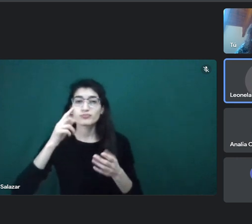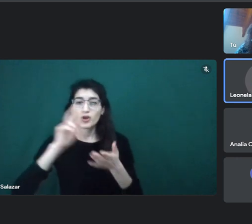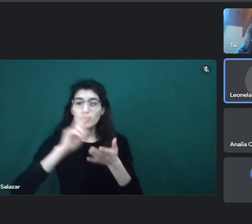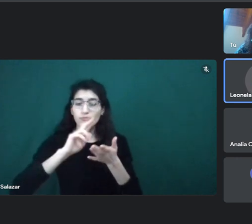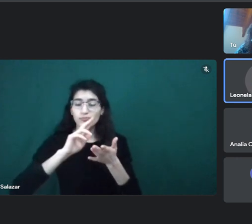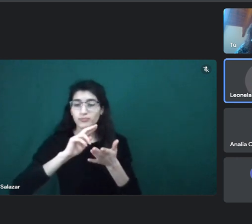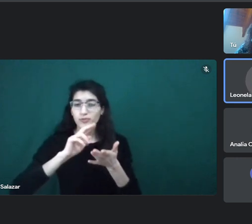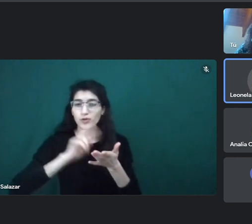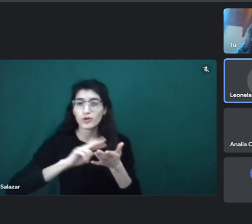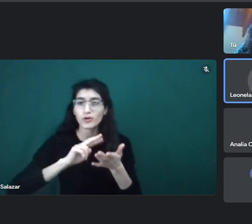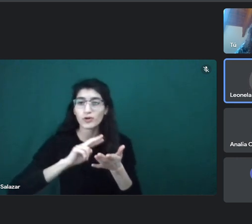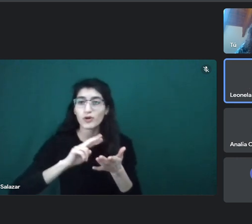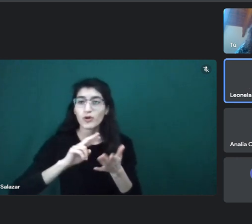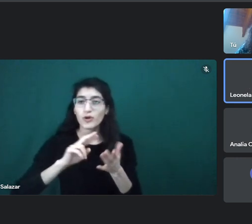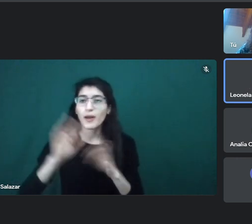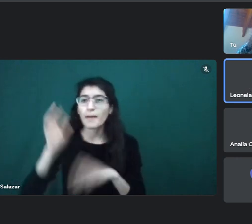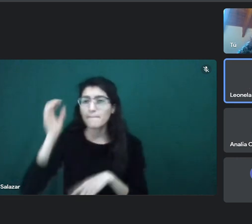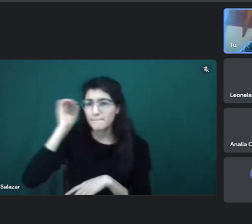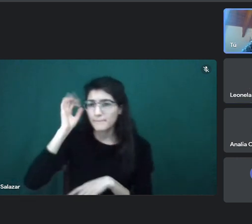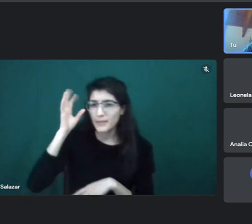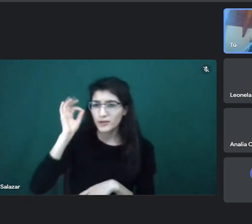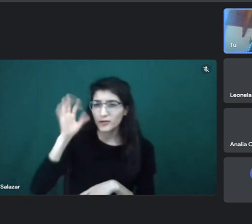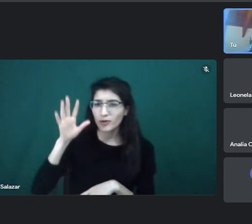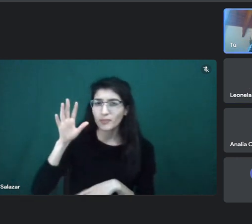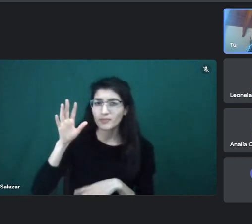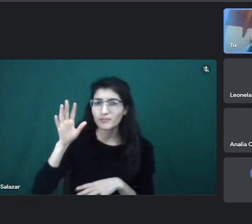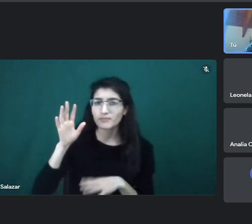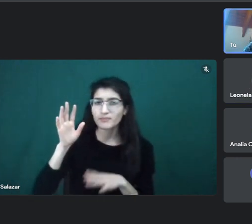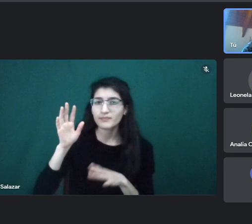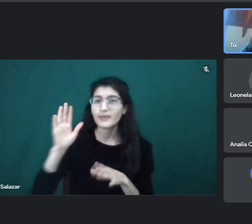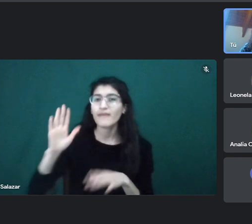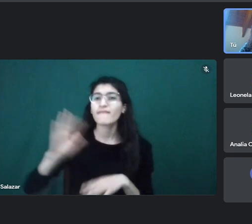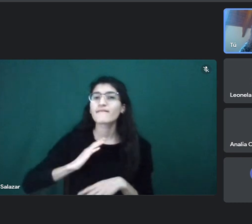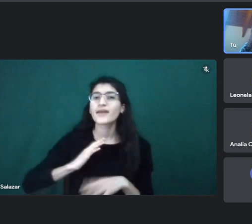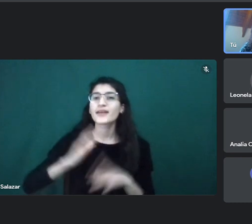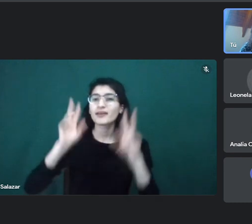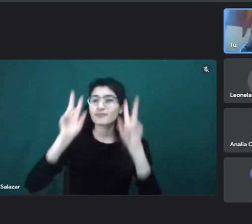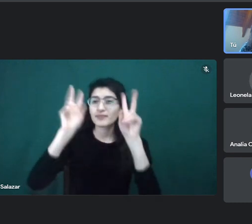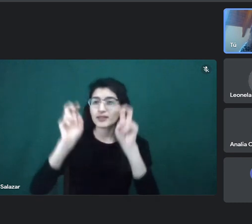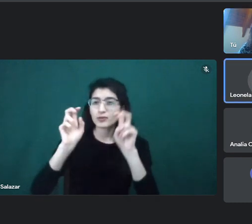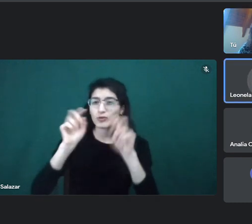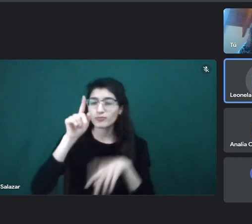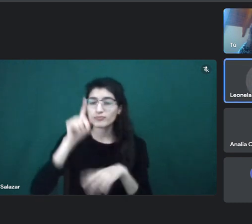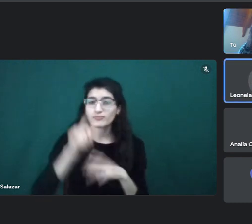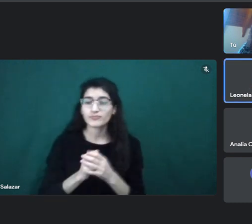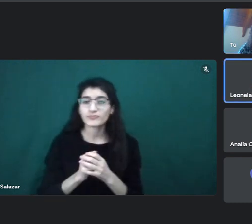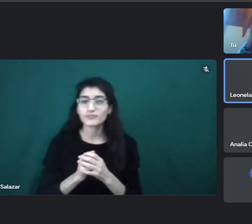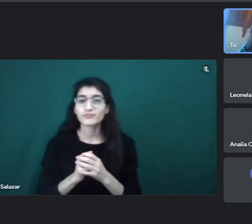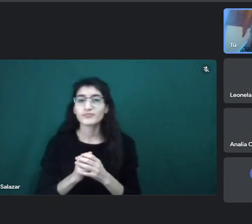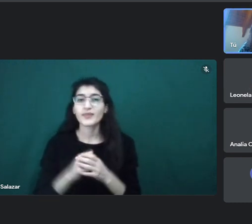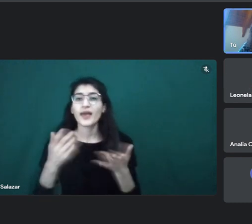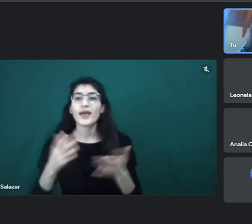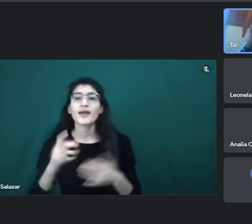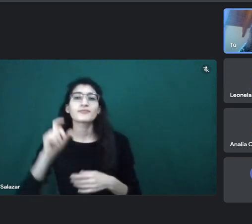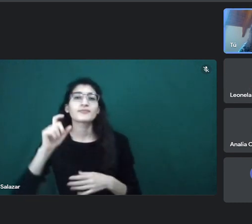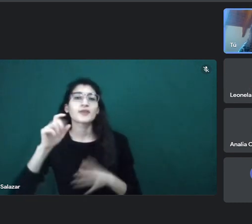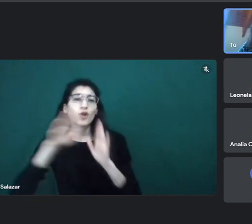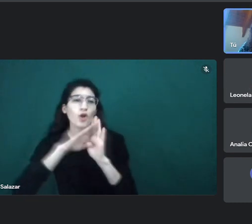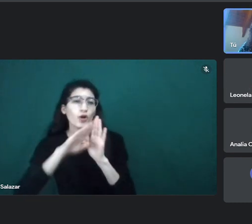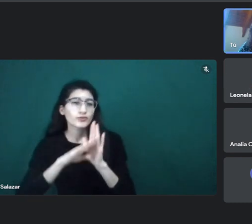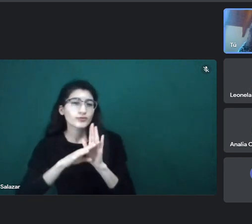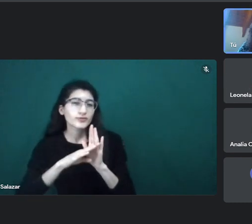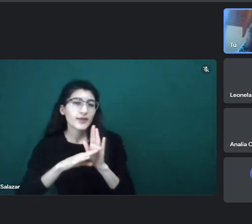la digitalización. Disculpame que te interrumpa, faltaría el título. Ah, conceptos prometedores. Muy bien, ahora otra vez,